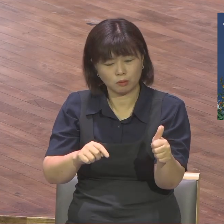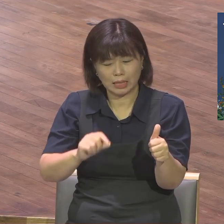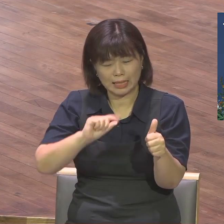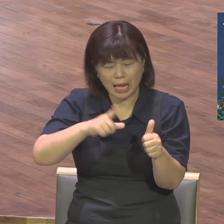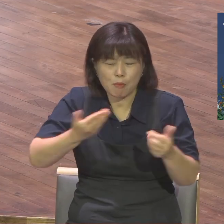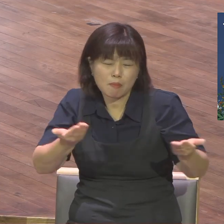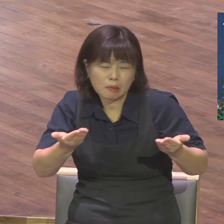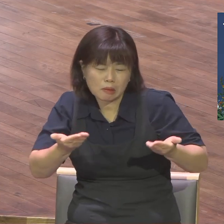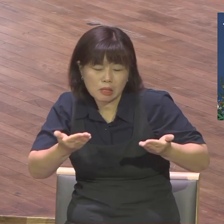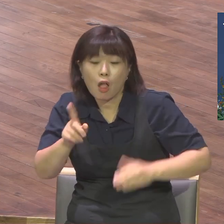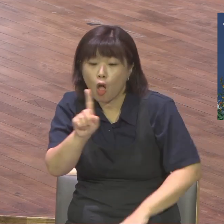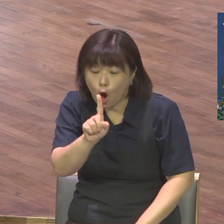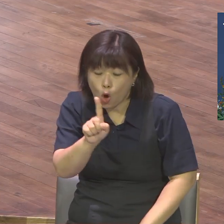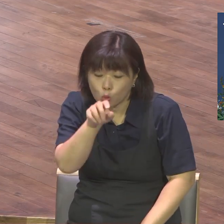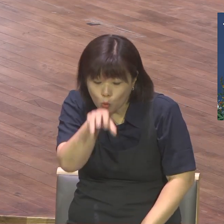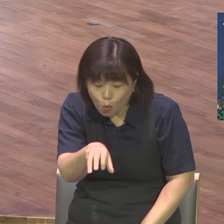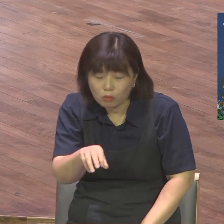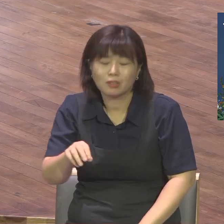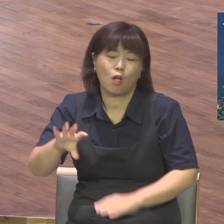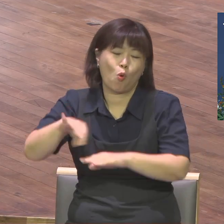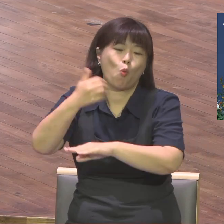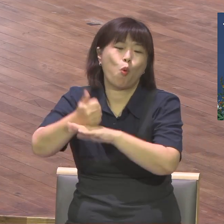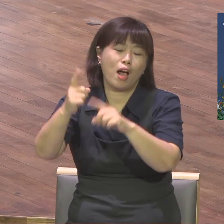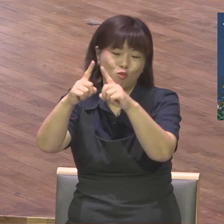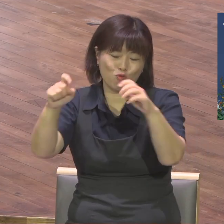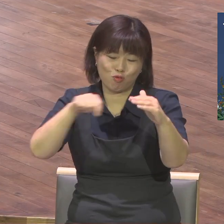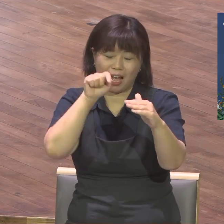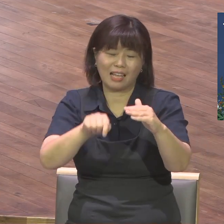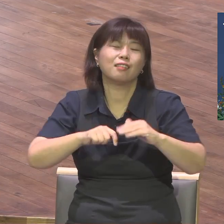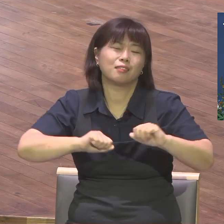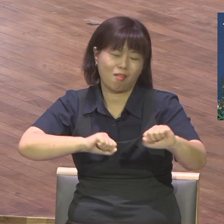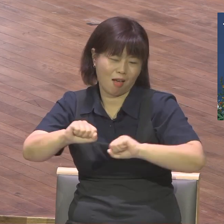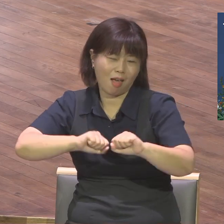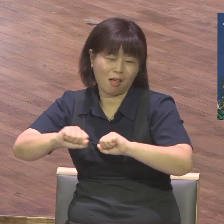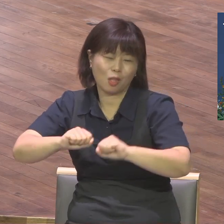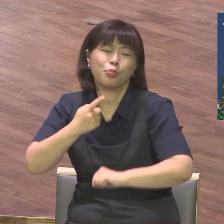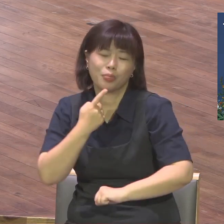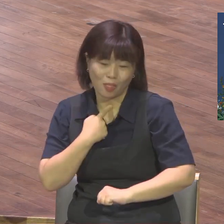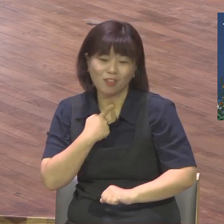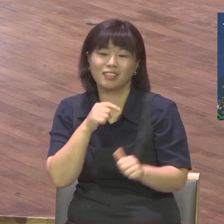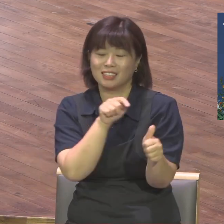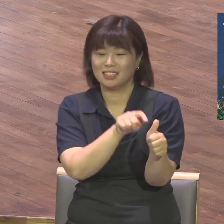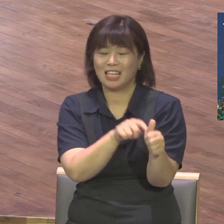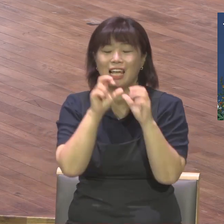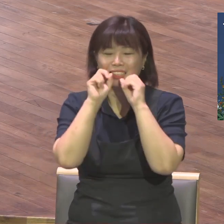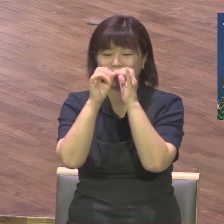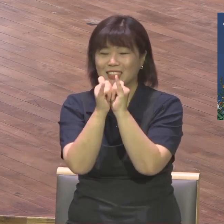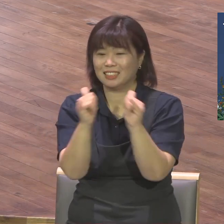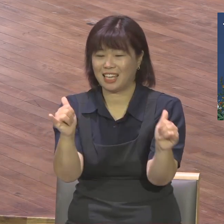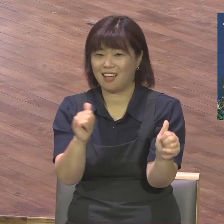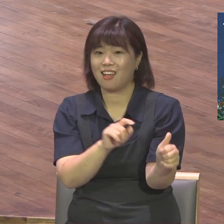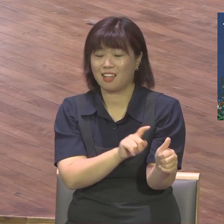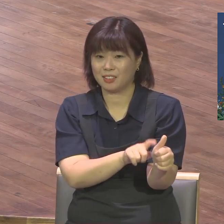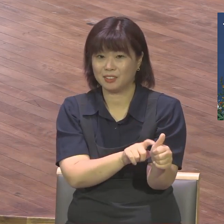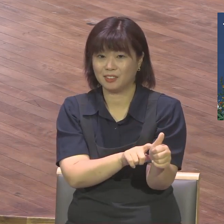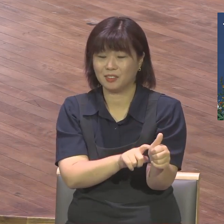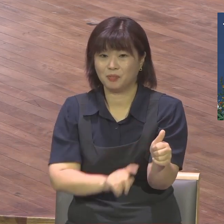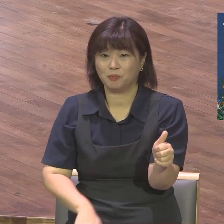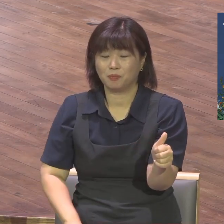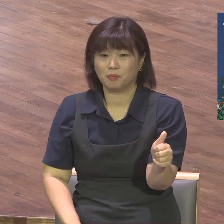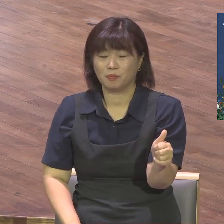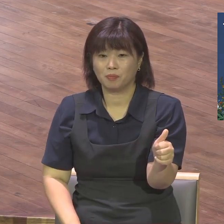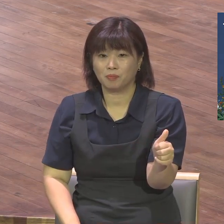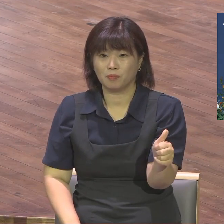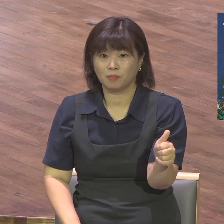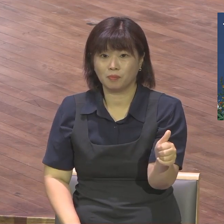왕궁에서 유다의 이 지도자들을 대상으로 말씀을 선포했어요. 그렇기 때문에 그